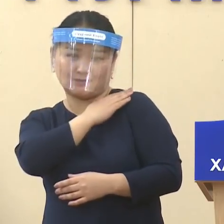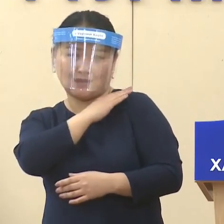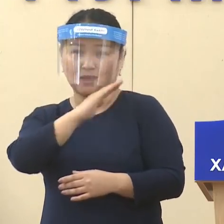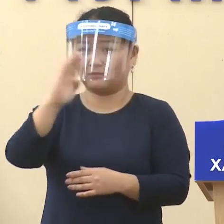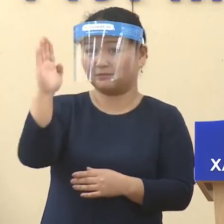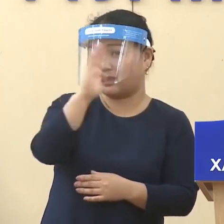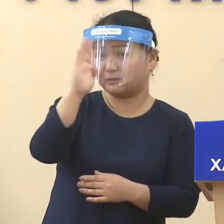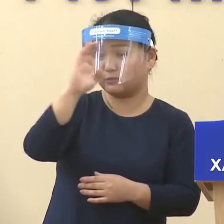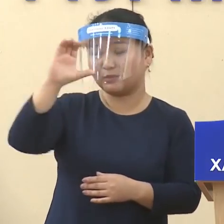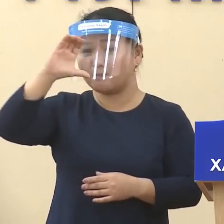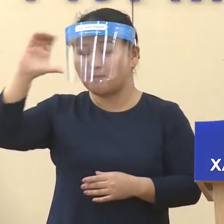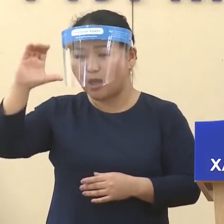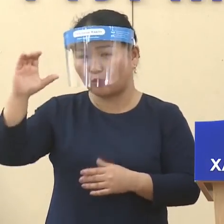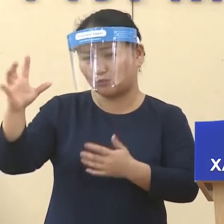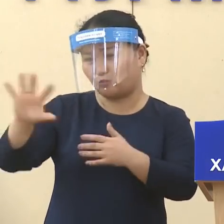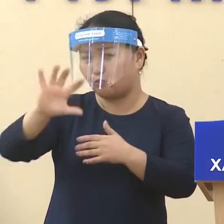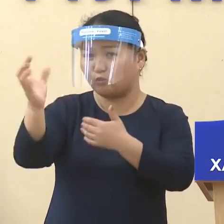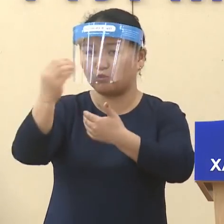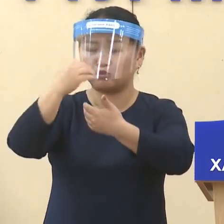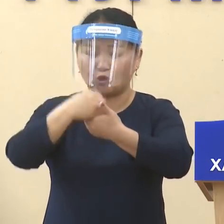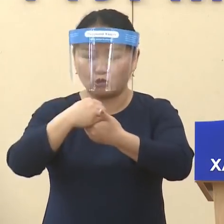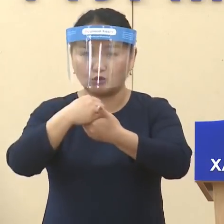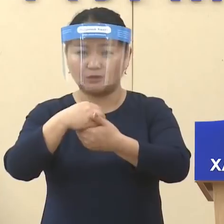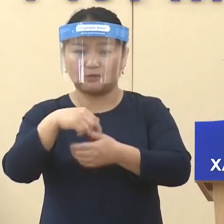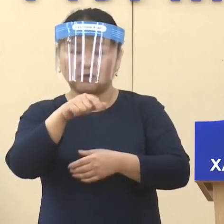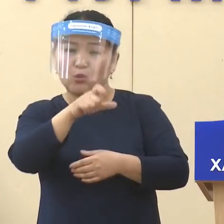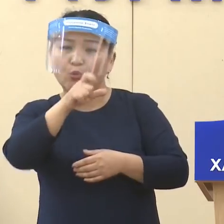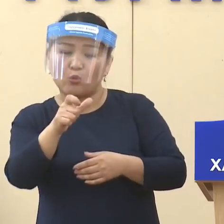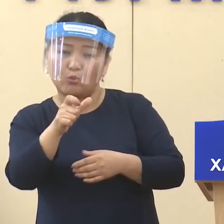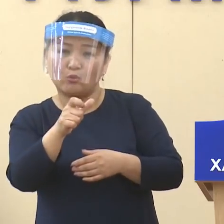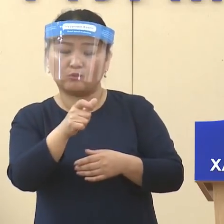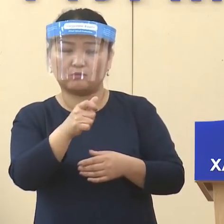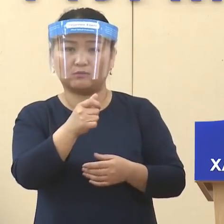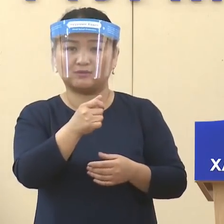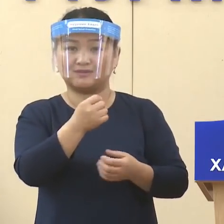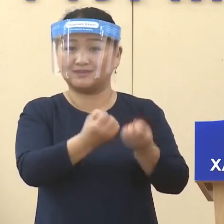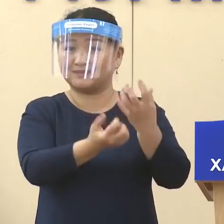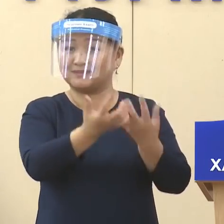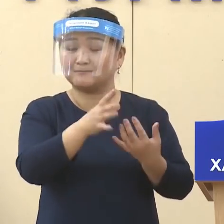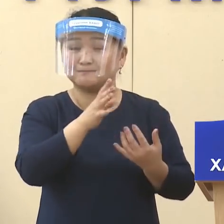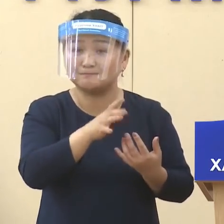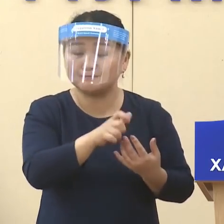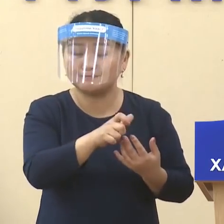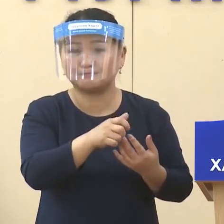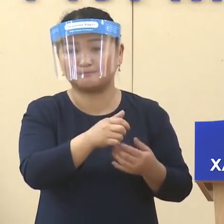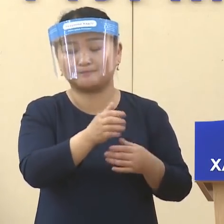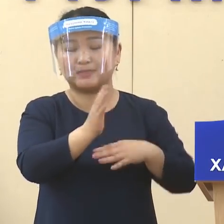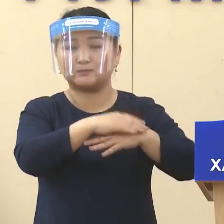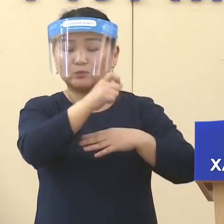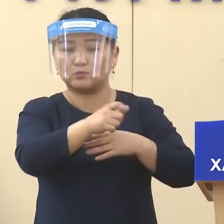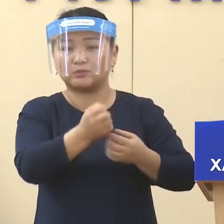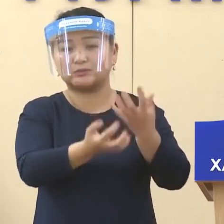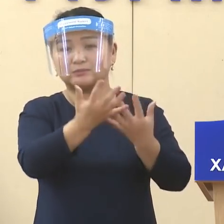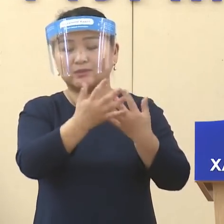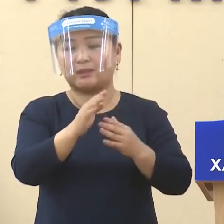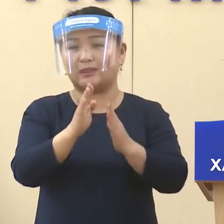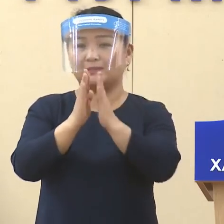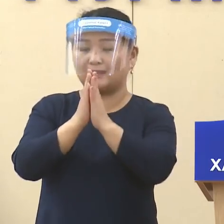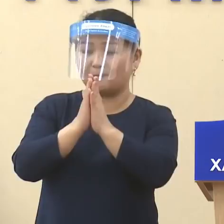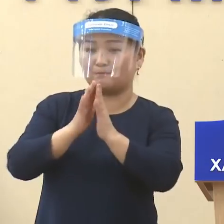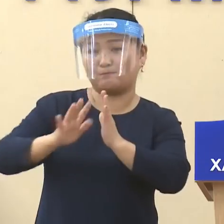томилоод за тэр талигаачиг чандрах газар наваачаад мөн буй намын энэ одоо ламнар нь хураад